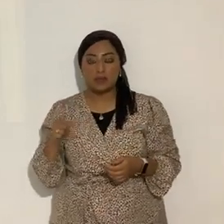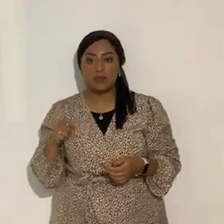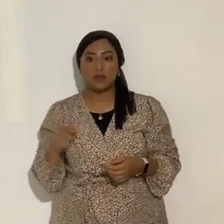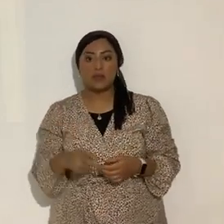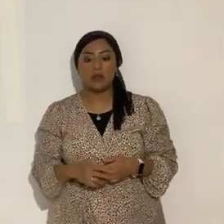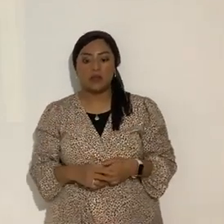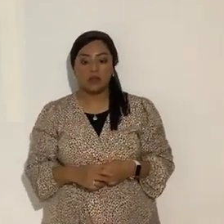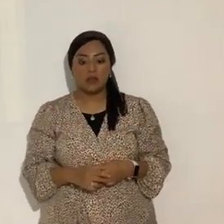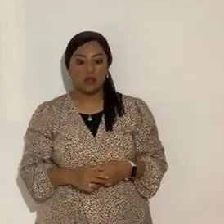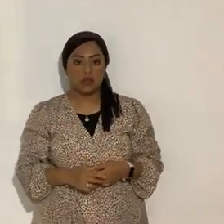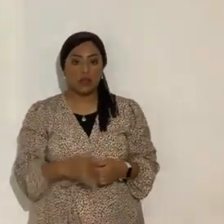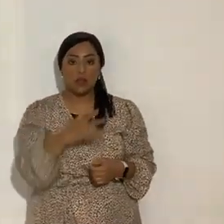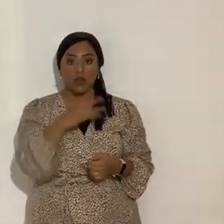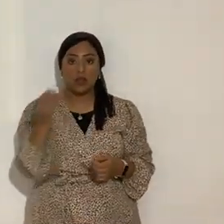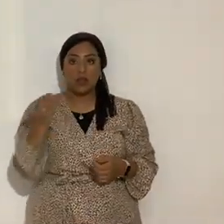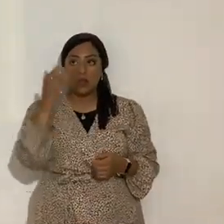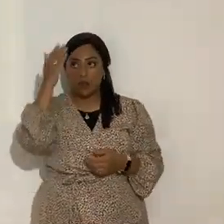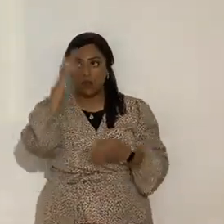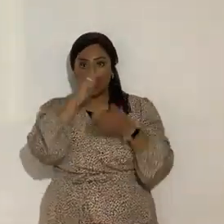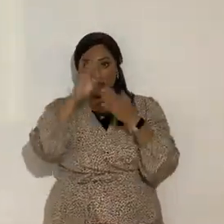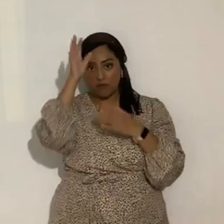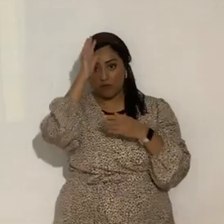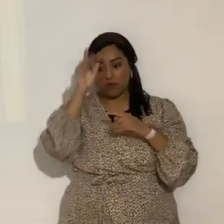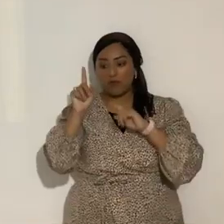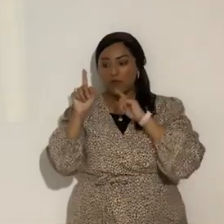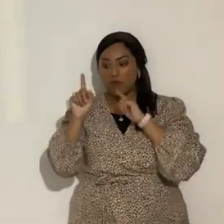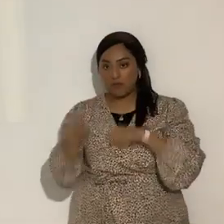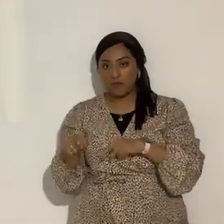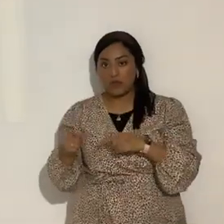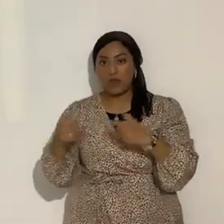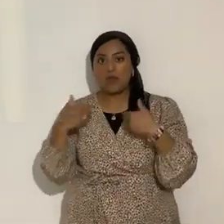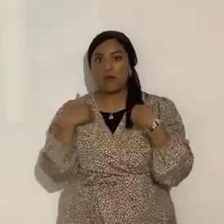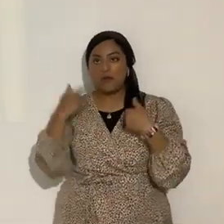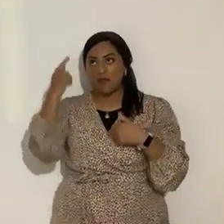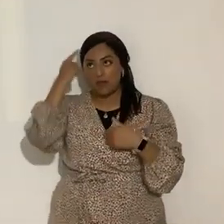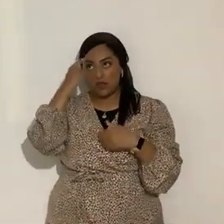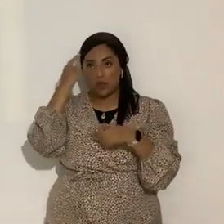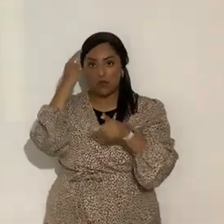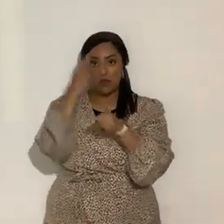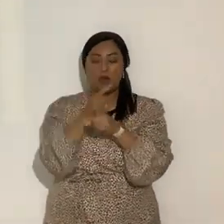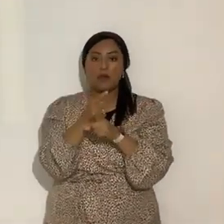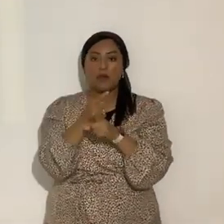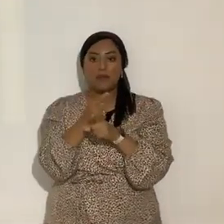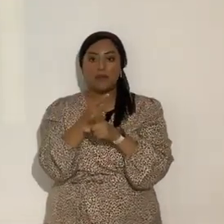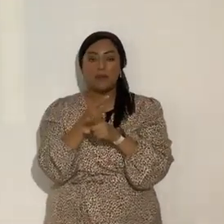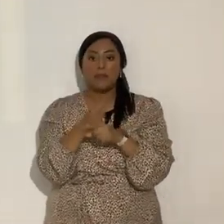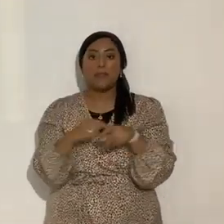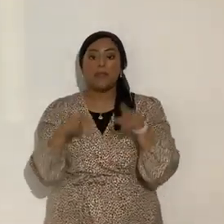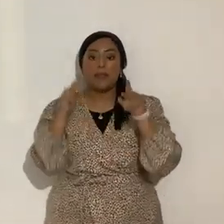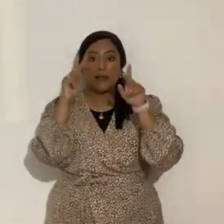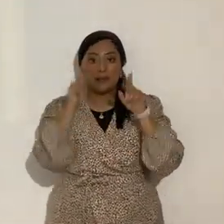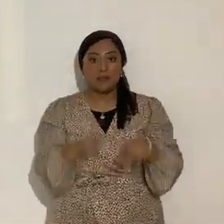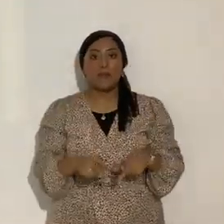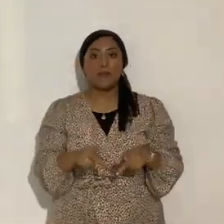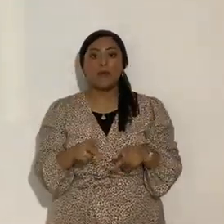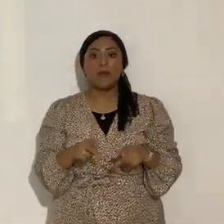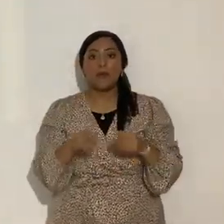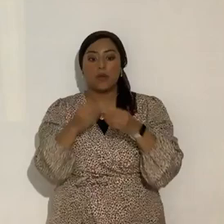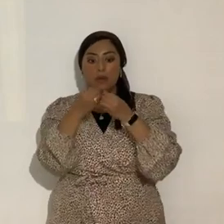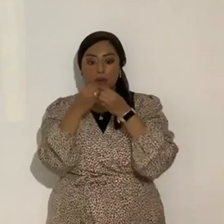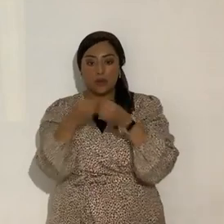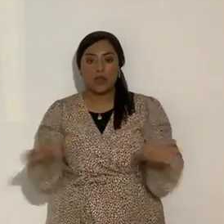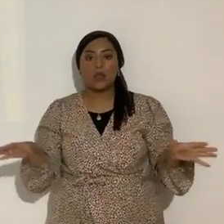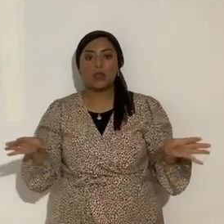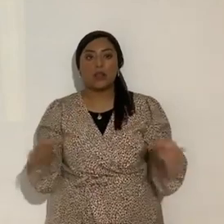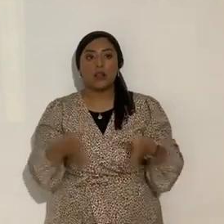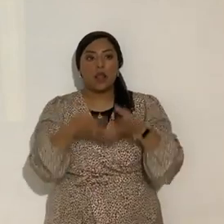más lo que uno desee, y entonces el Eterno contesta, porque se tiene una mente recta. La gente desperdicia